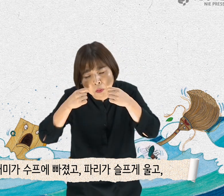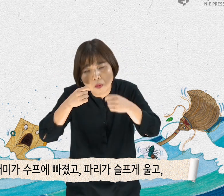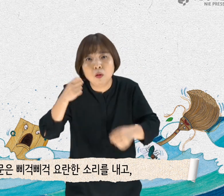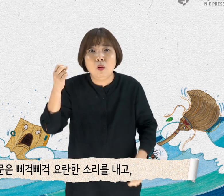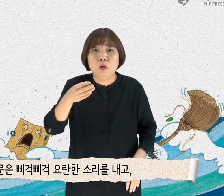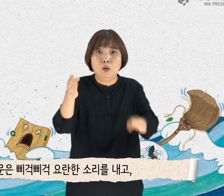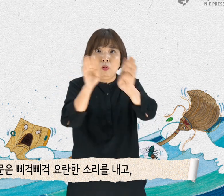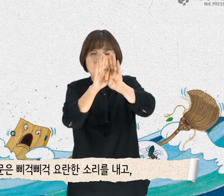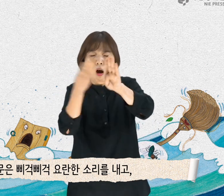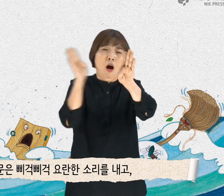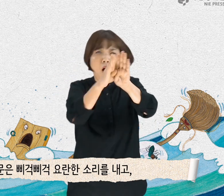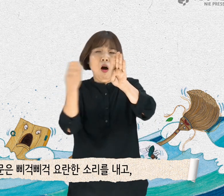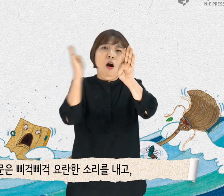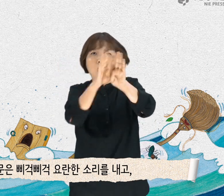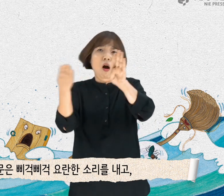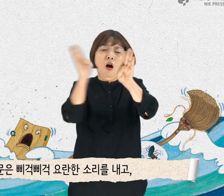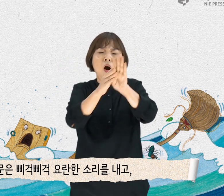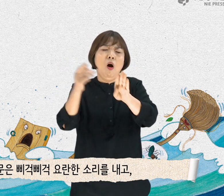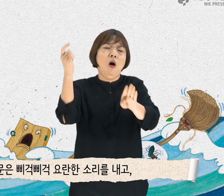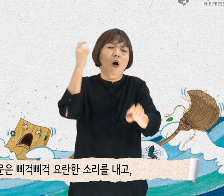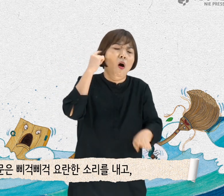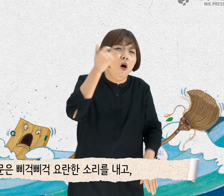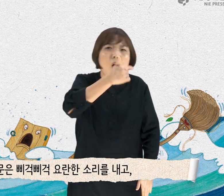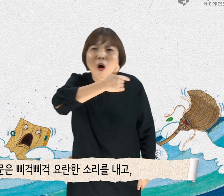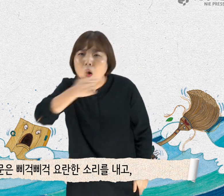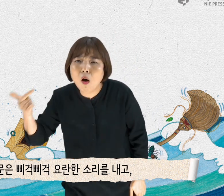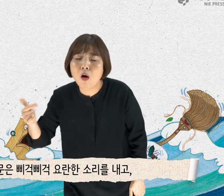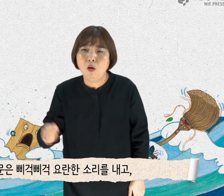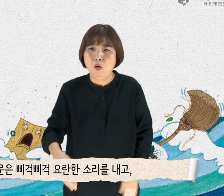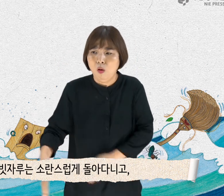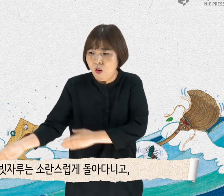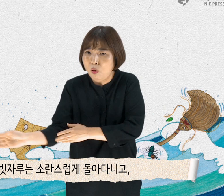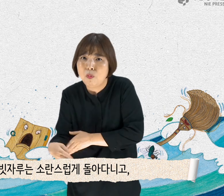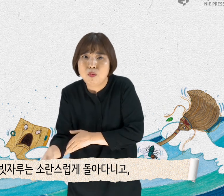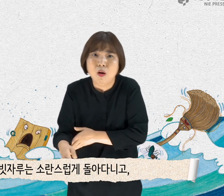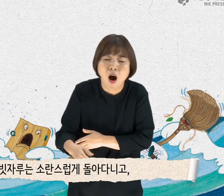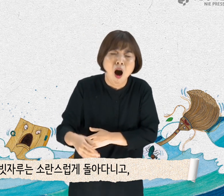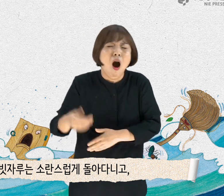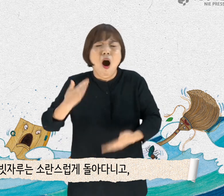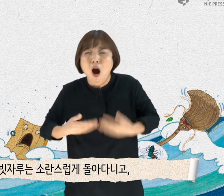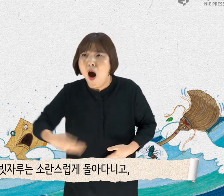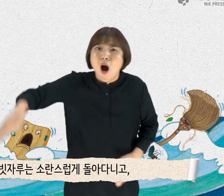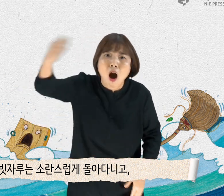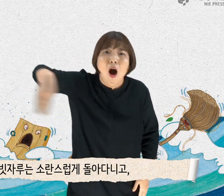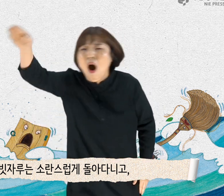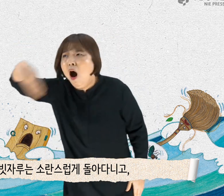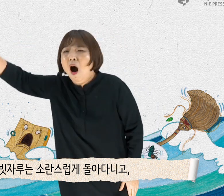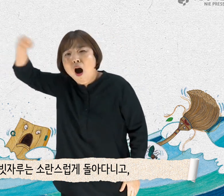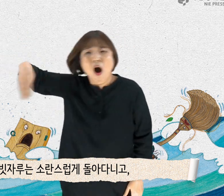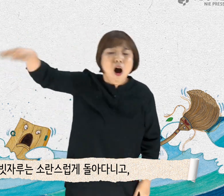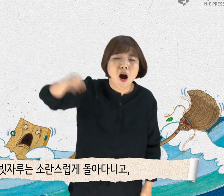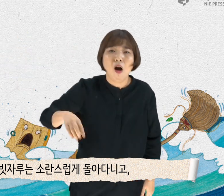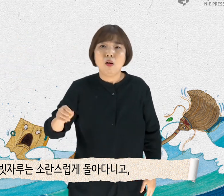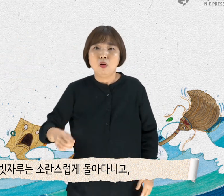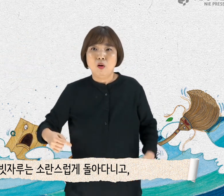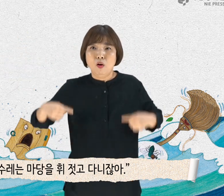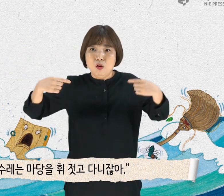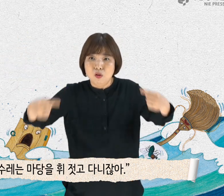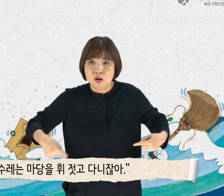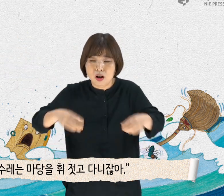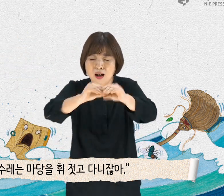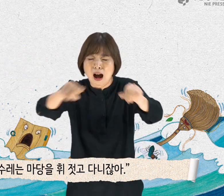문은 삐걱삐걱 요란한 소리를 내고 빗자루는 소란스럽게 돌아다니고